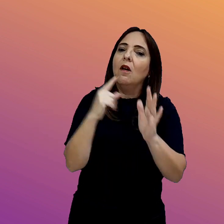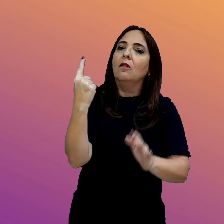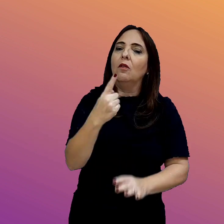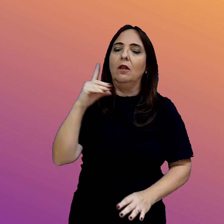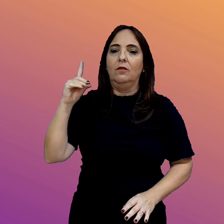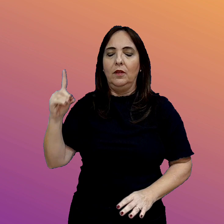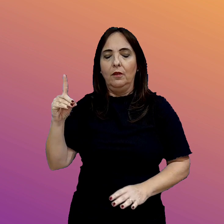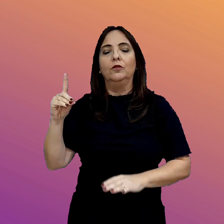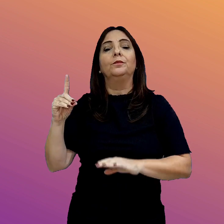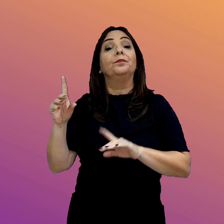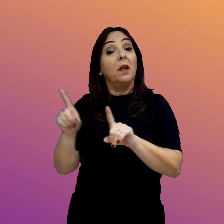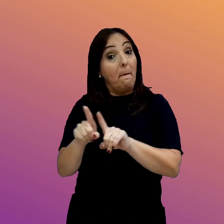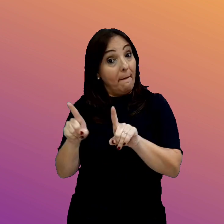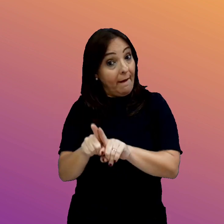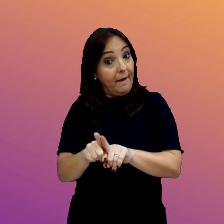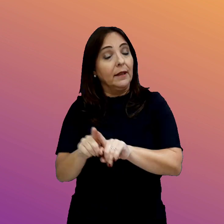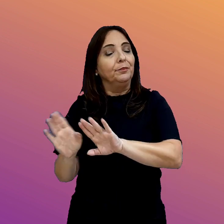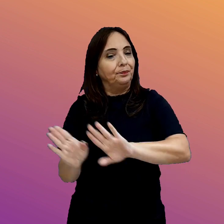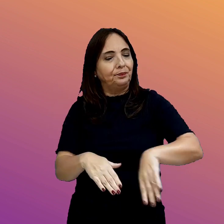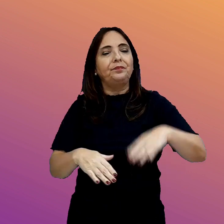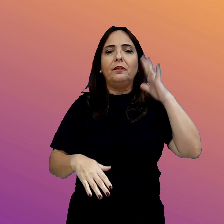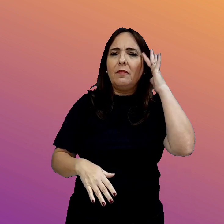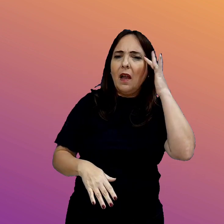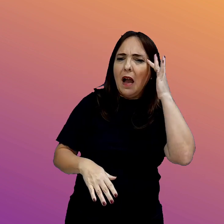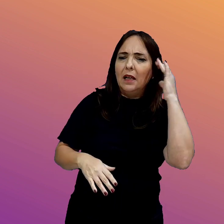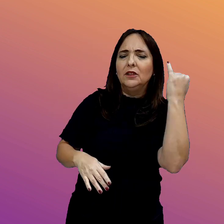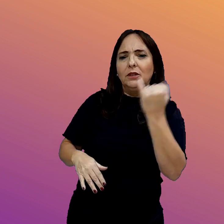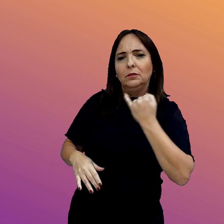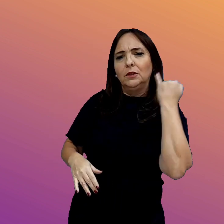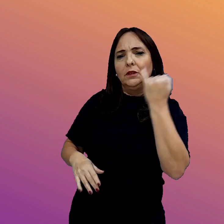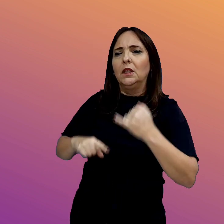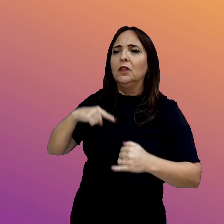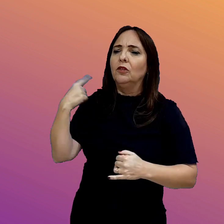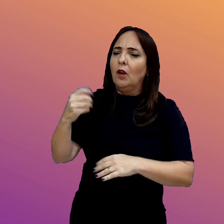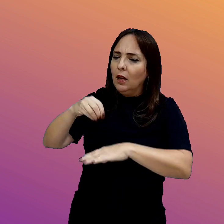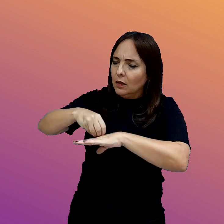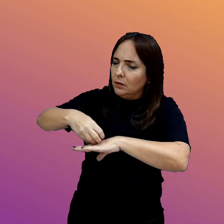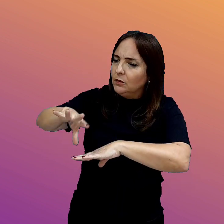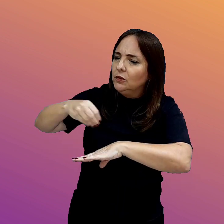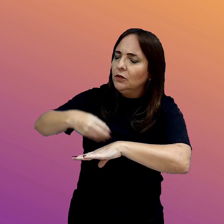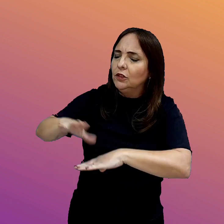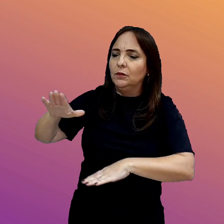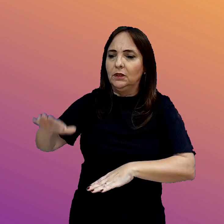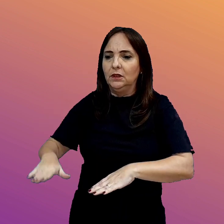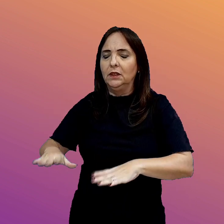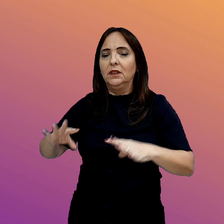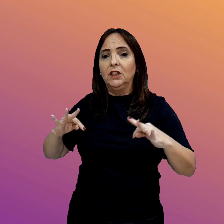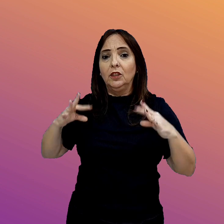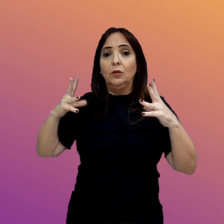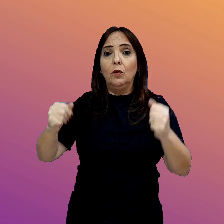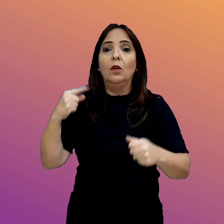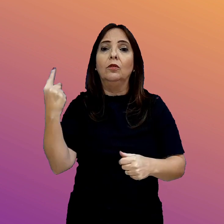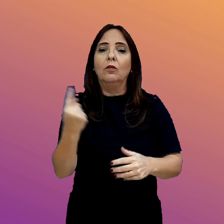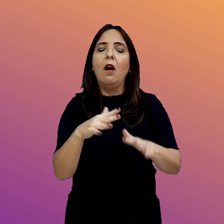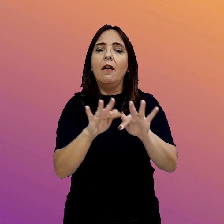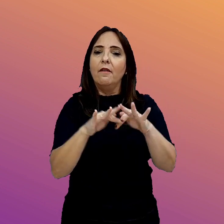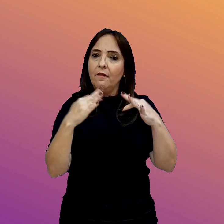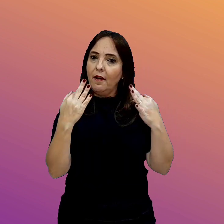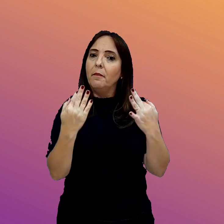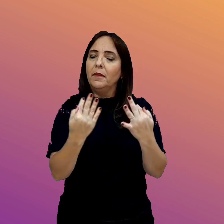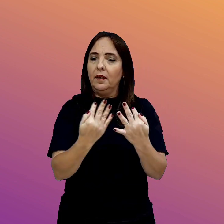gente também transmitir às crianças que todos nós somos família. E dizer porque no